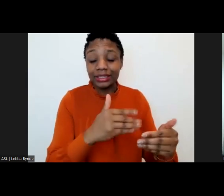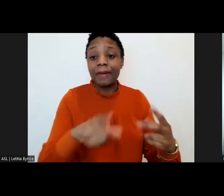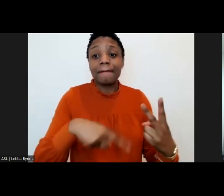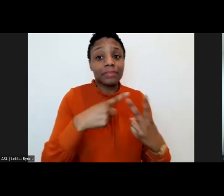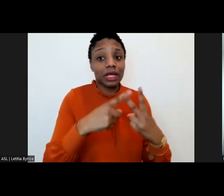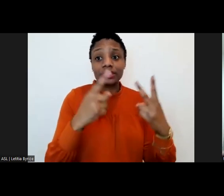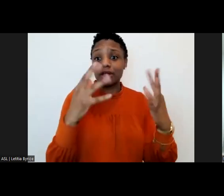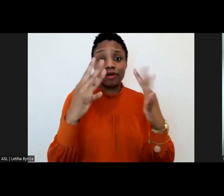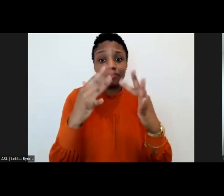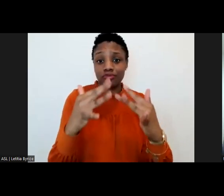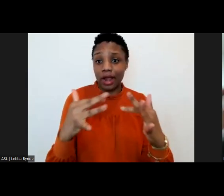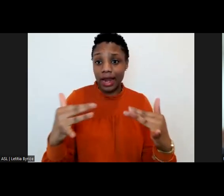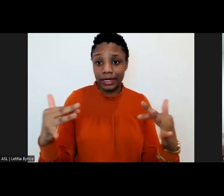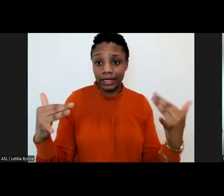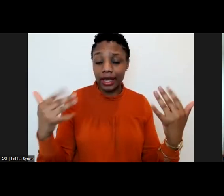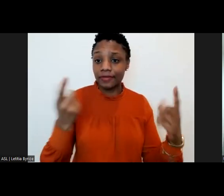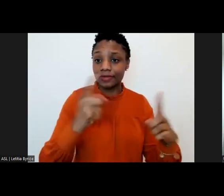está cortando otra